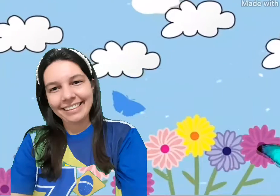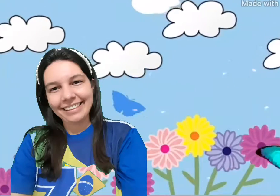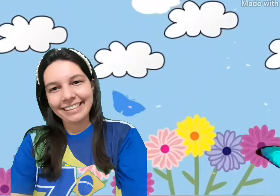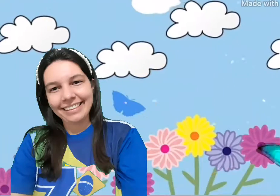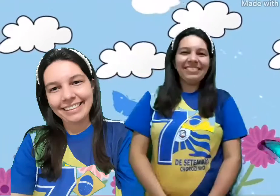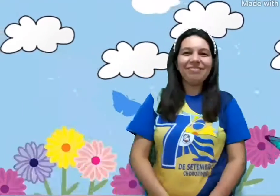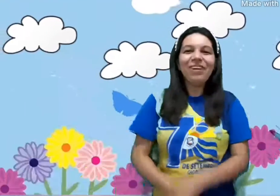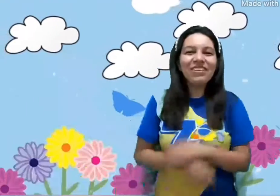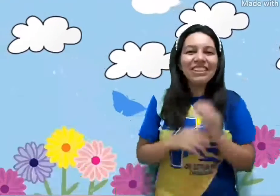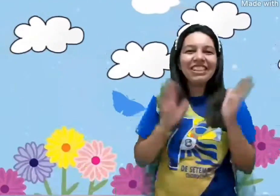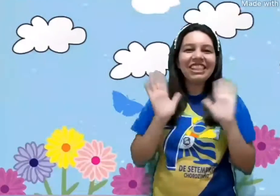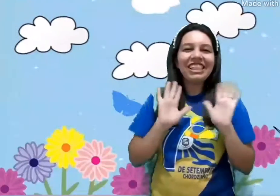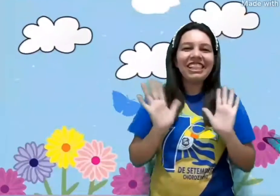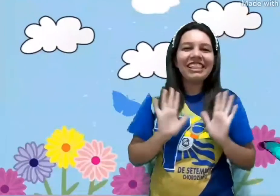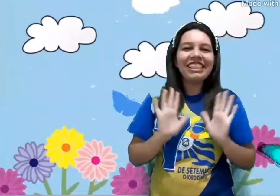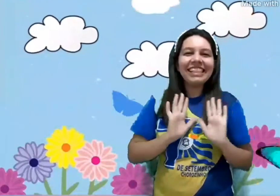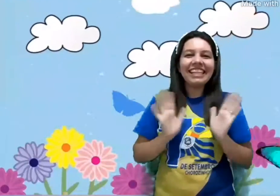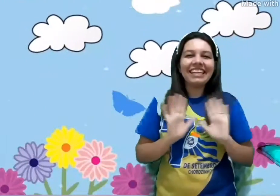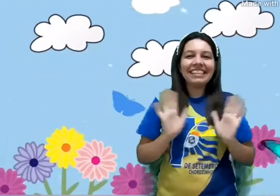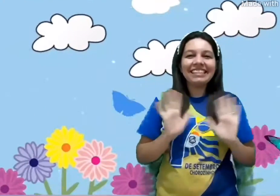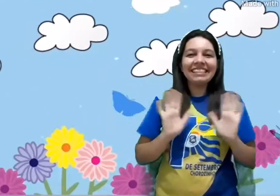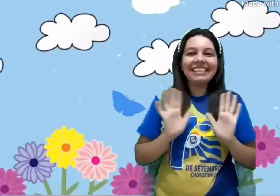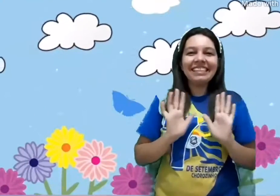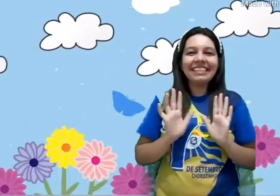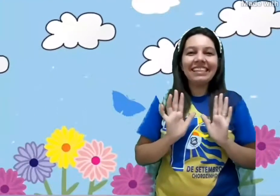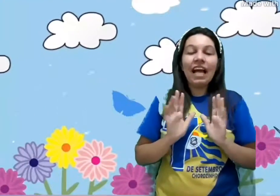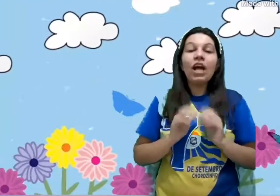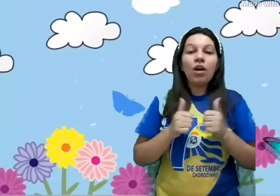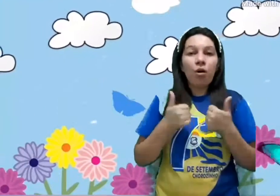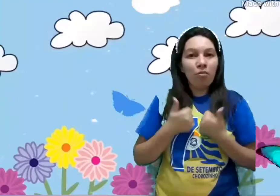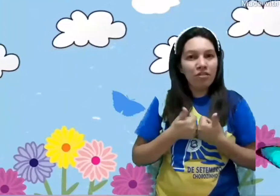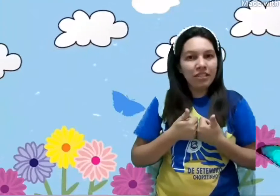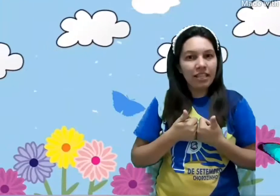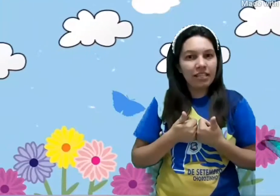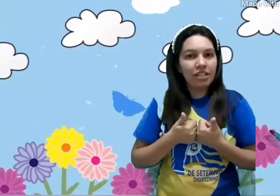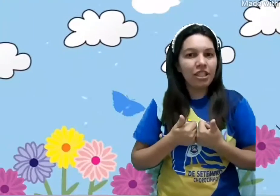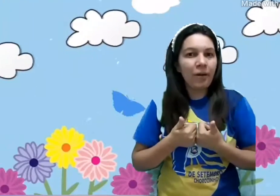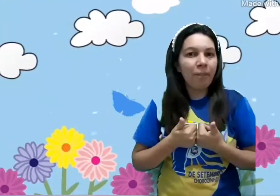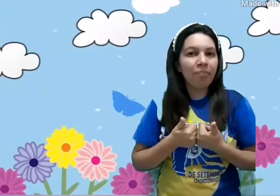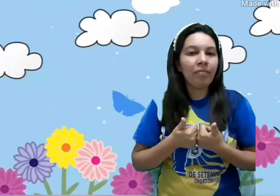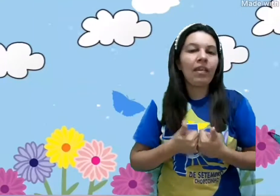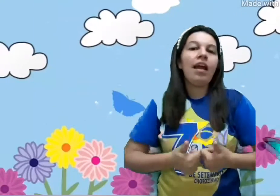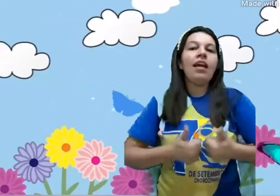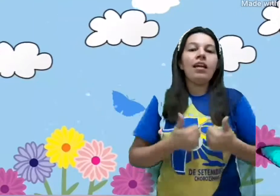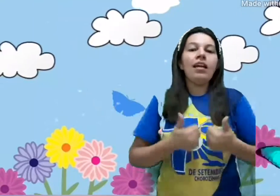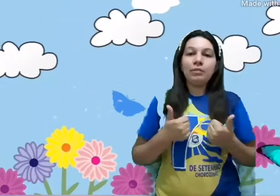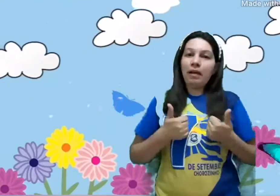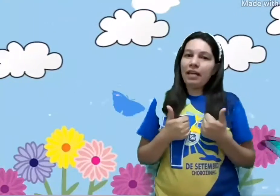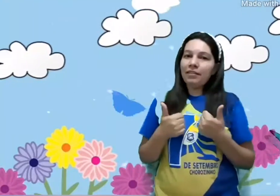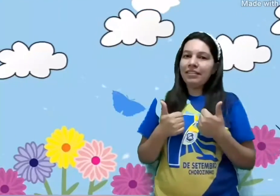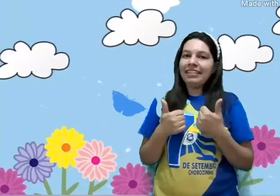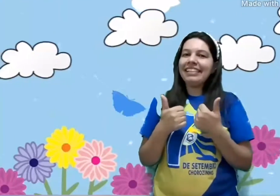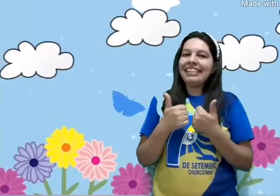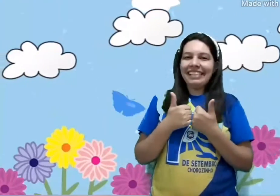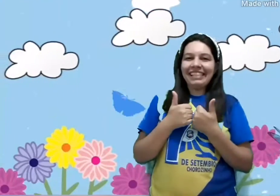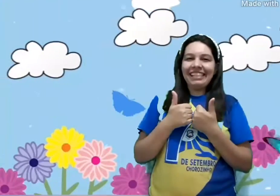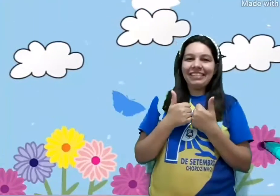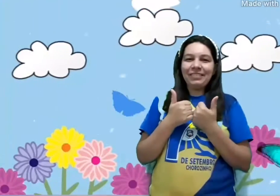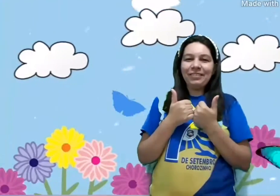Bom dia, crianças! Como vocês estão? Eu espero que esteja tudo